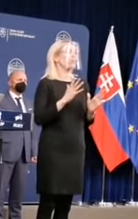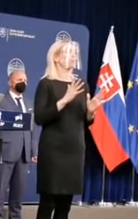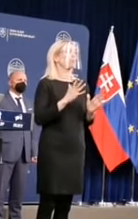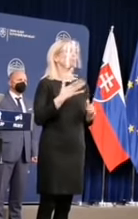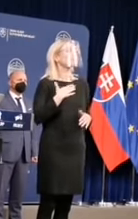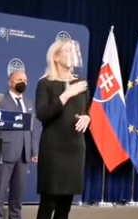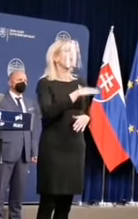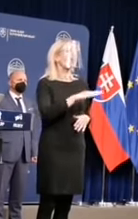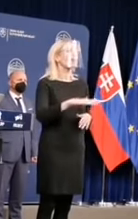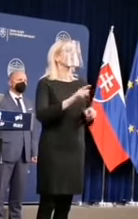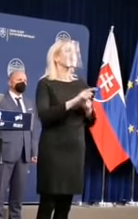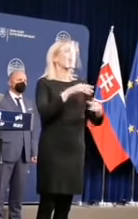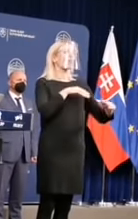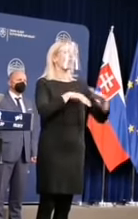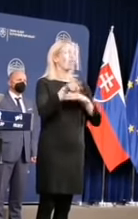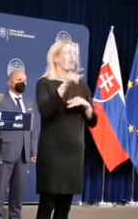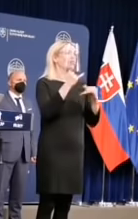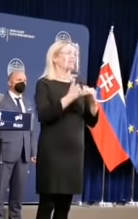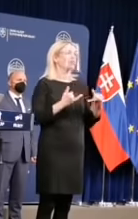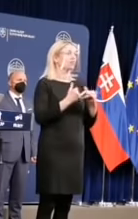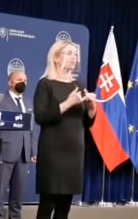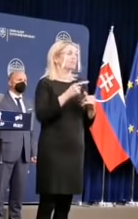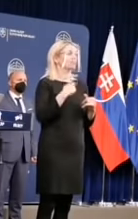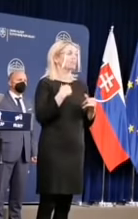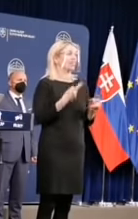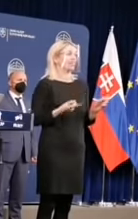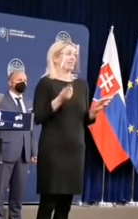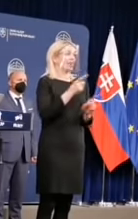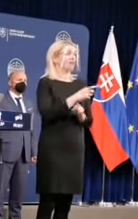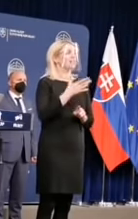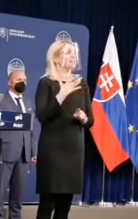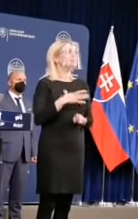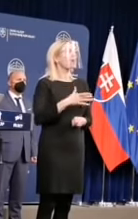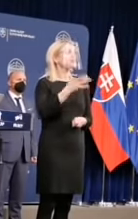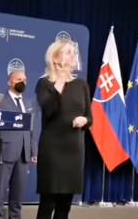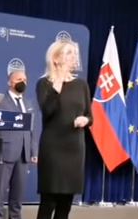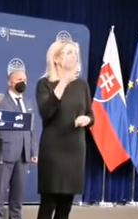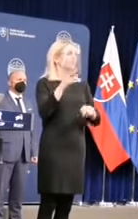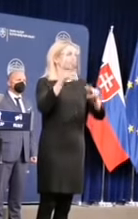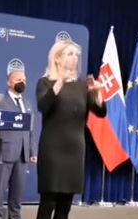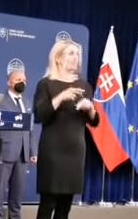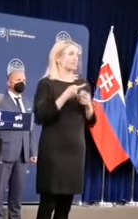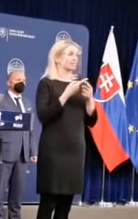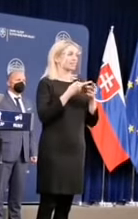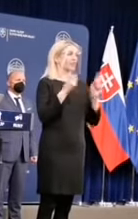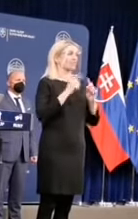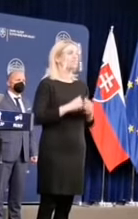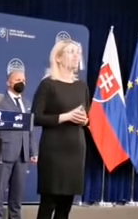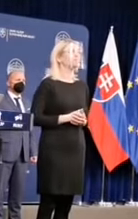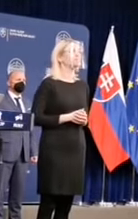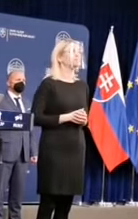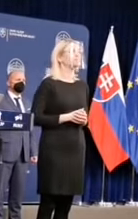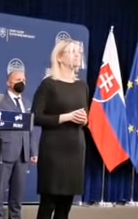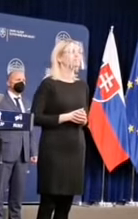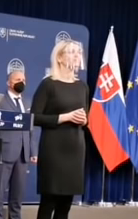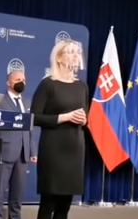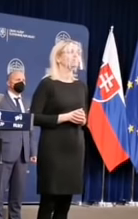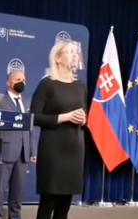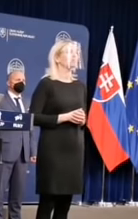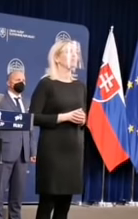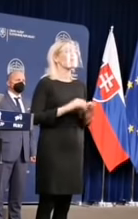utekať do zahraničia. Ale naopak, budú túžiť sa na Slovensko vrátiť. Do vienka sme